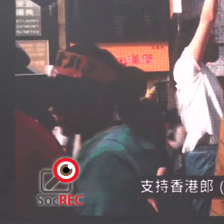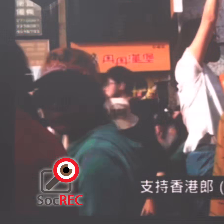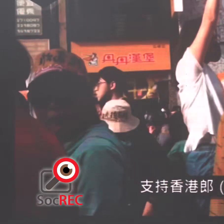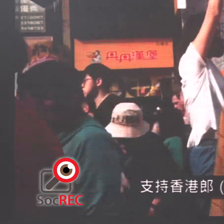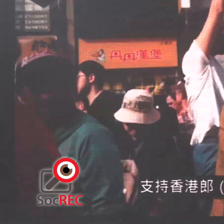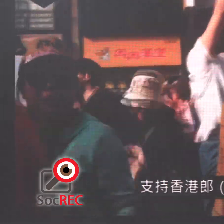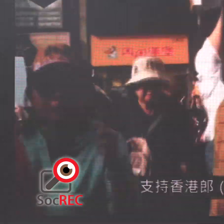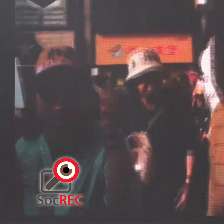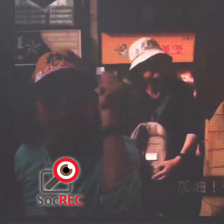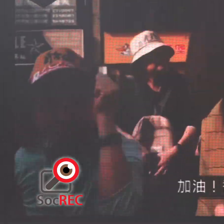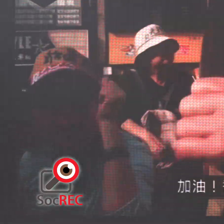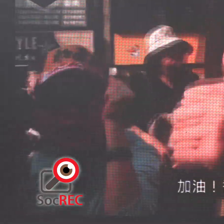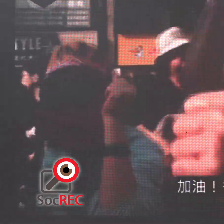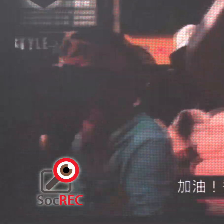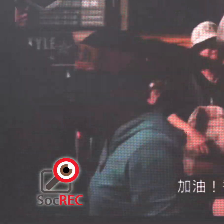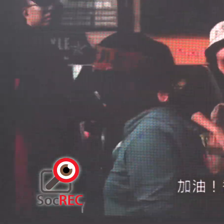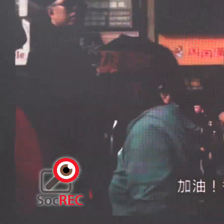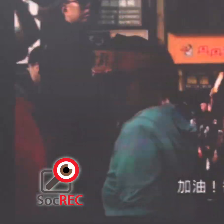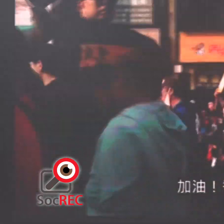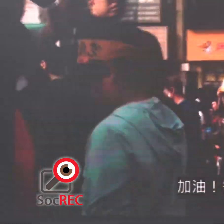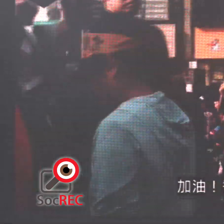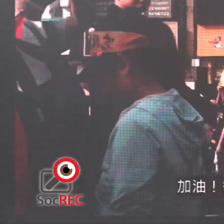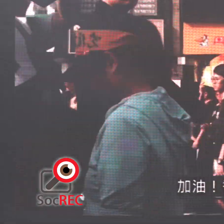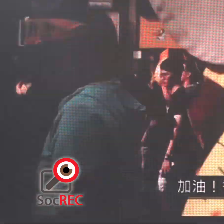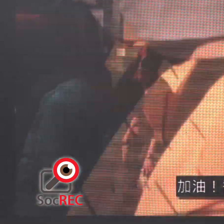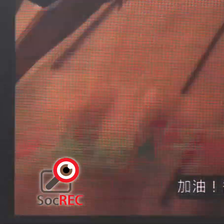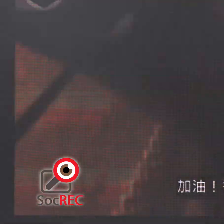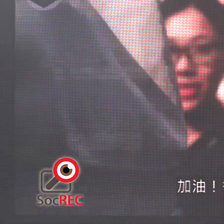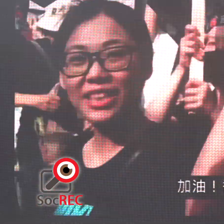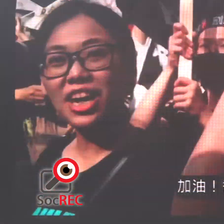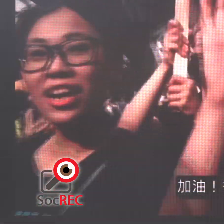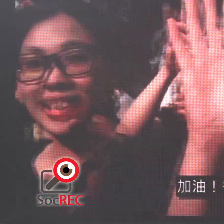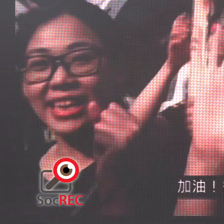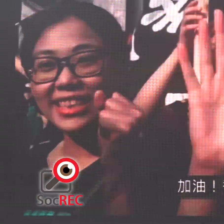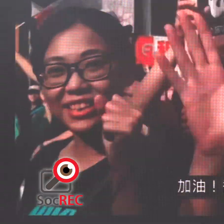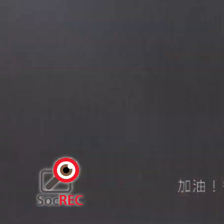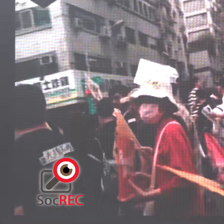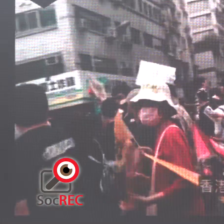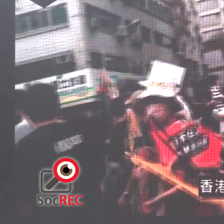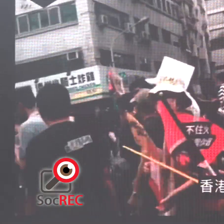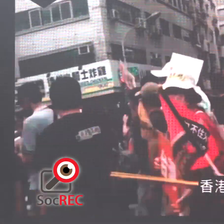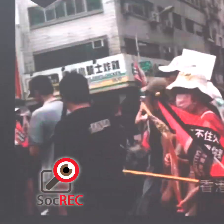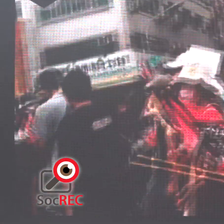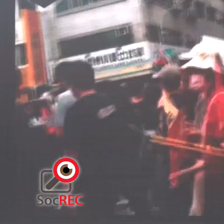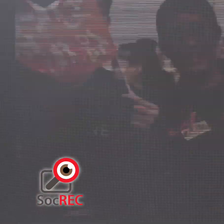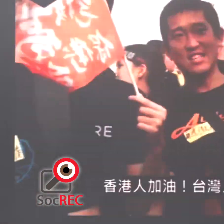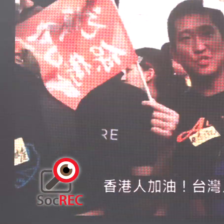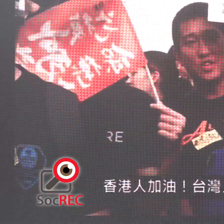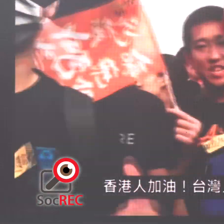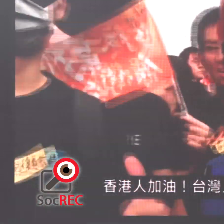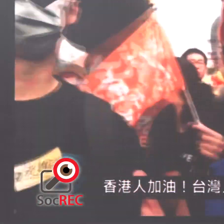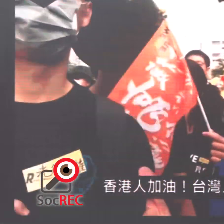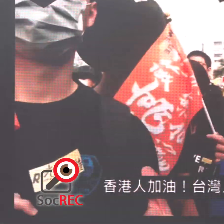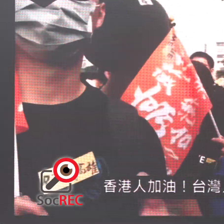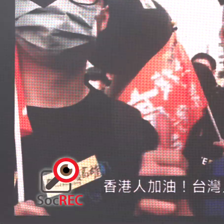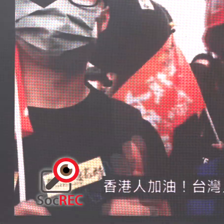銀， 謝謝。 真啊！ 加油！ 香港加油！ 加油！ 香港加油！ 香